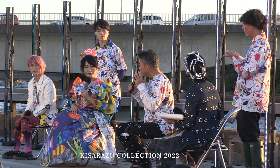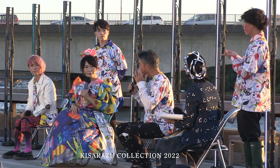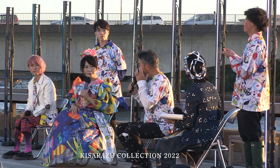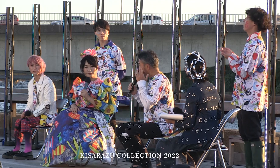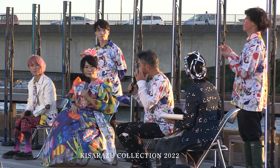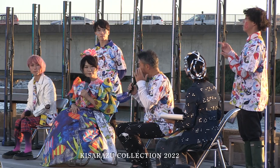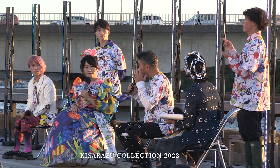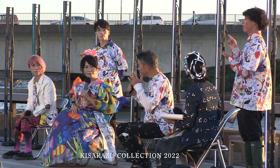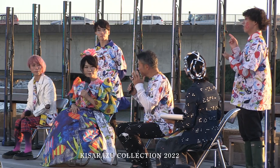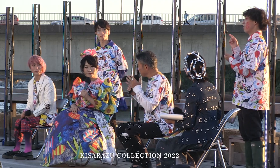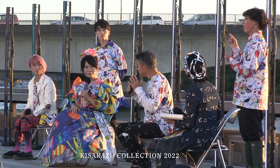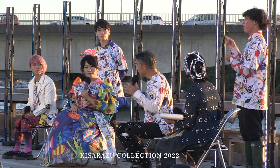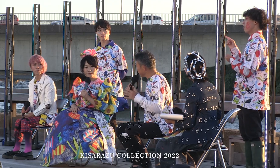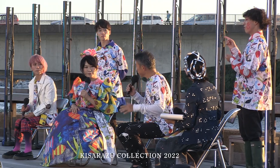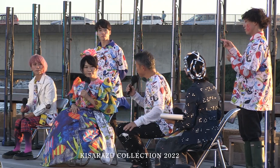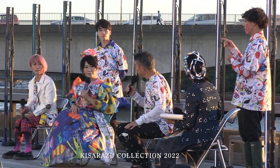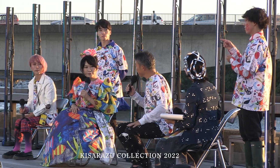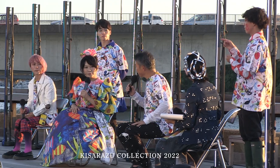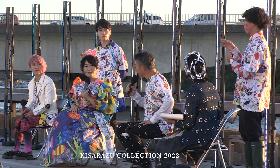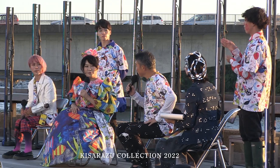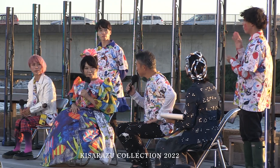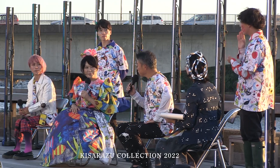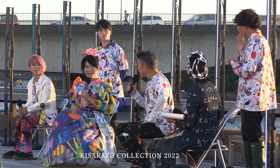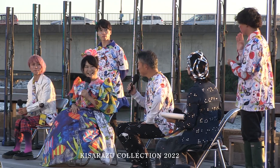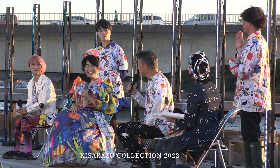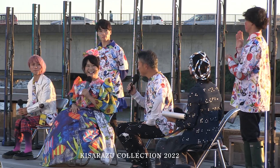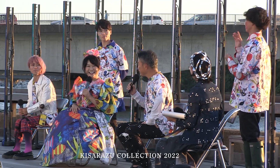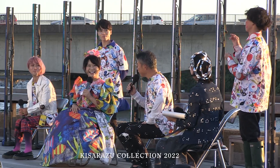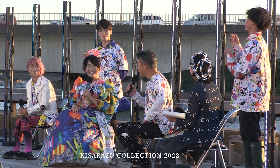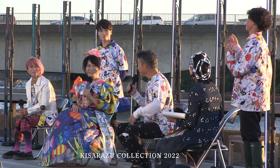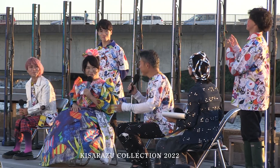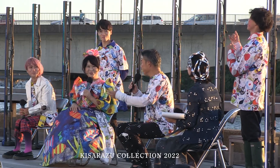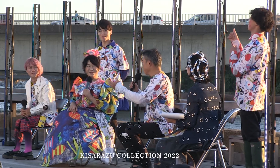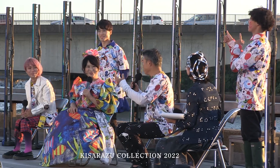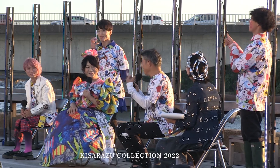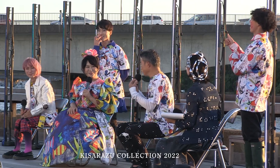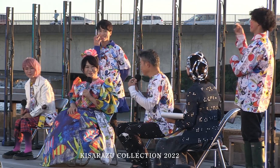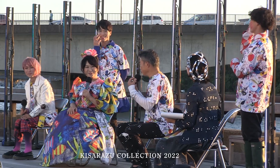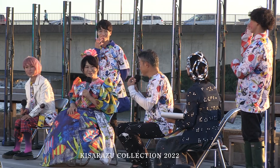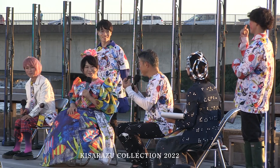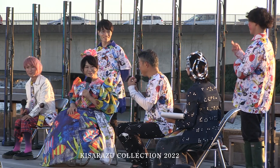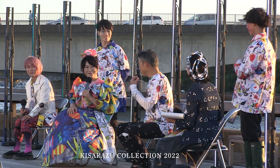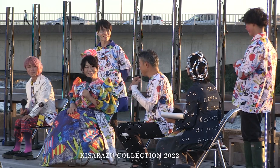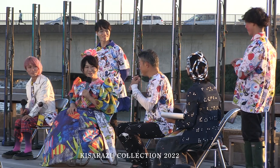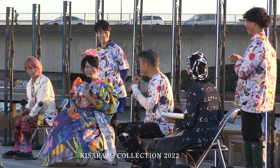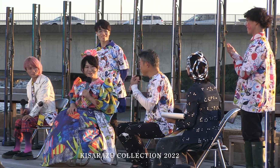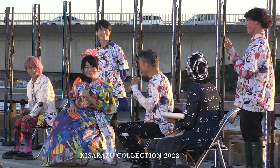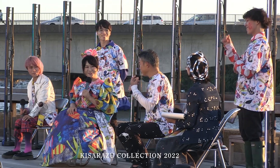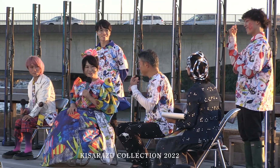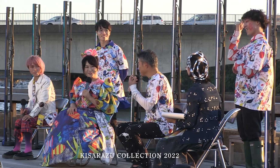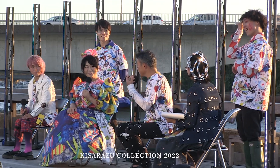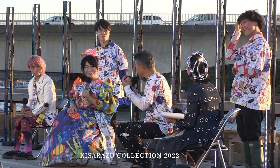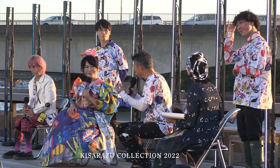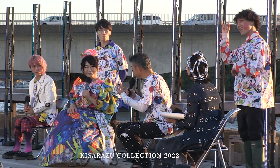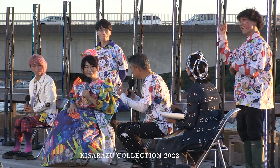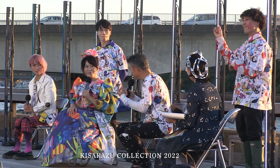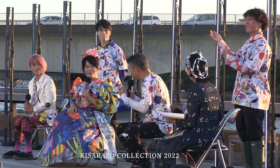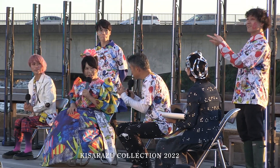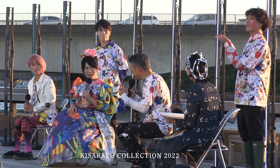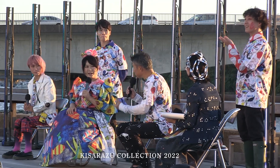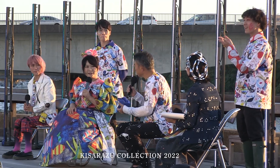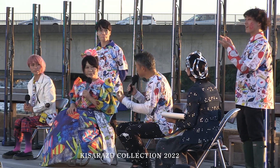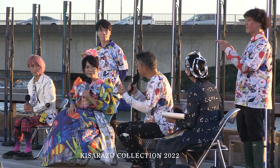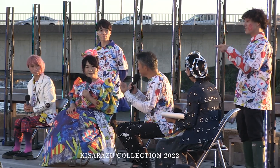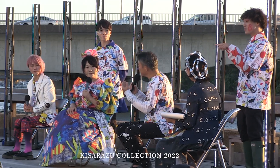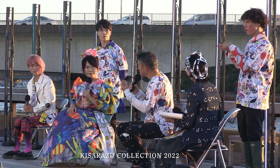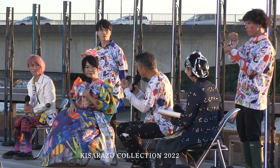まあ、この人確かな方なんだなっていうことを思ったんで、いろんなアイデアをいただいたものを一緒に実現